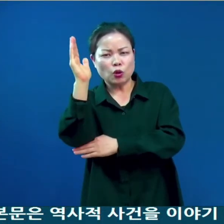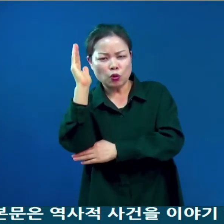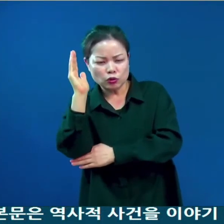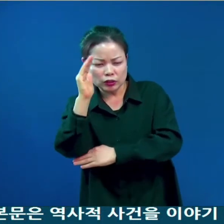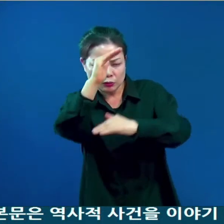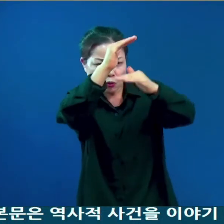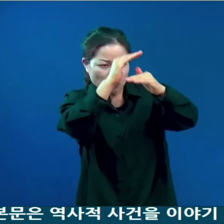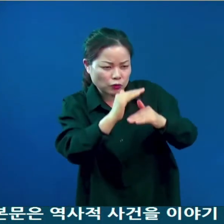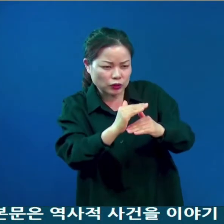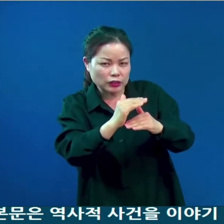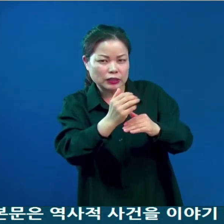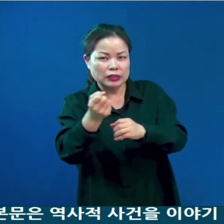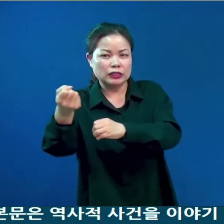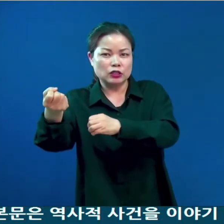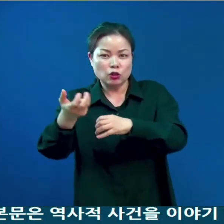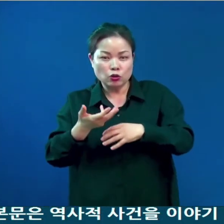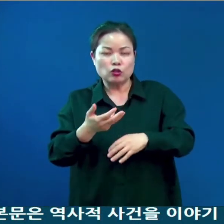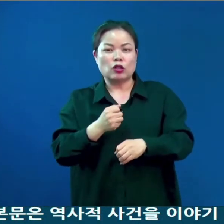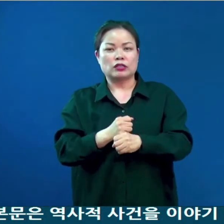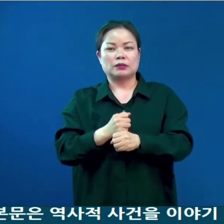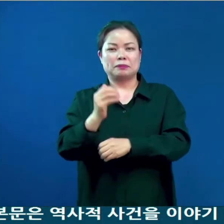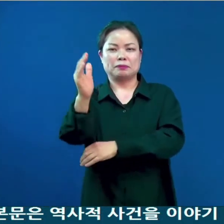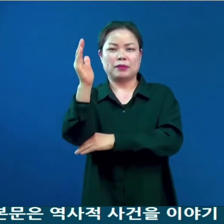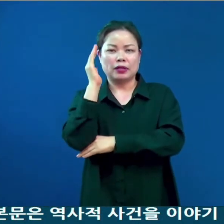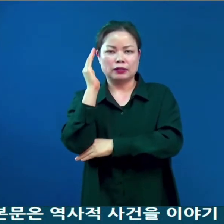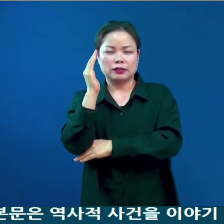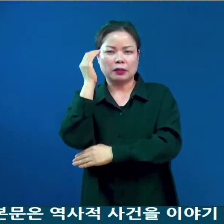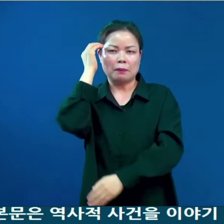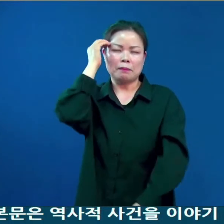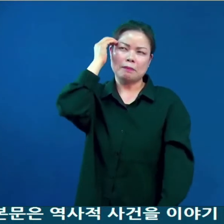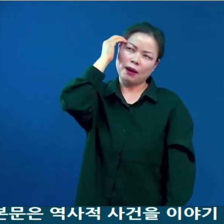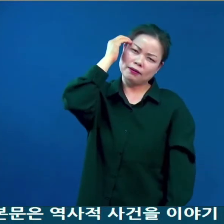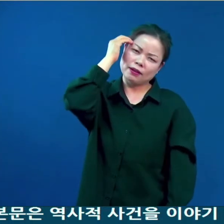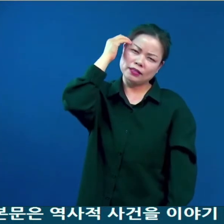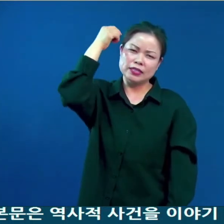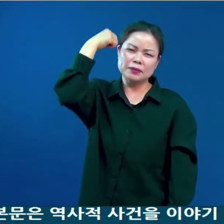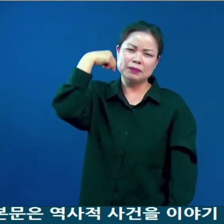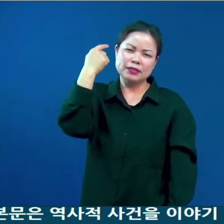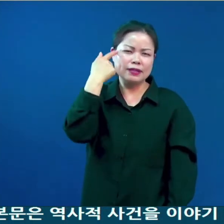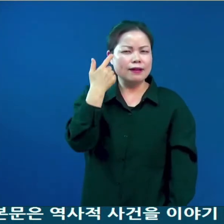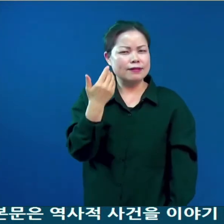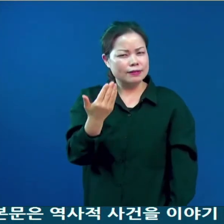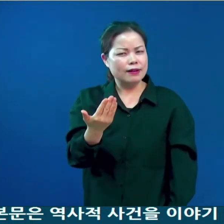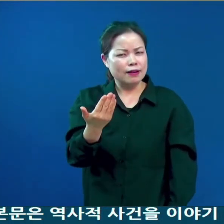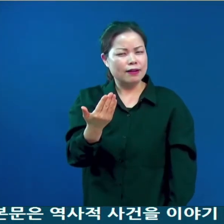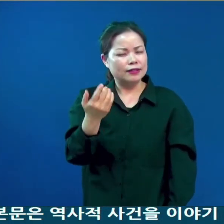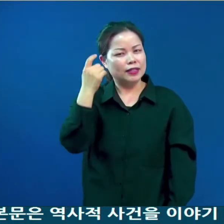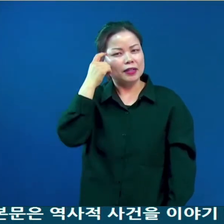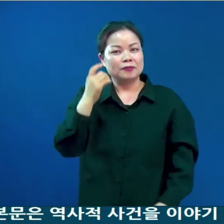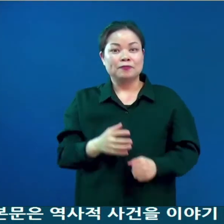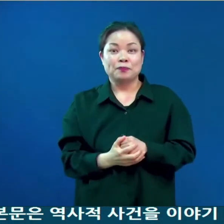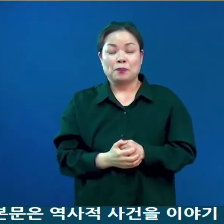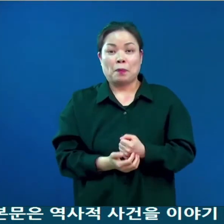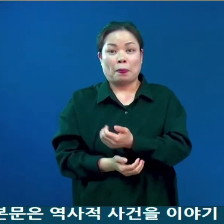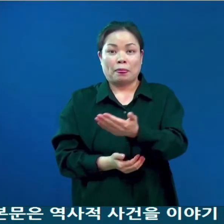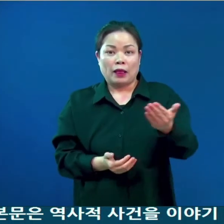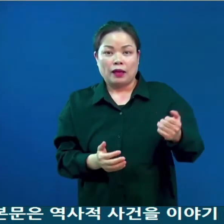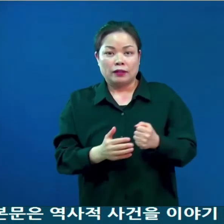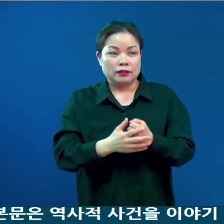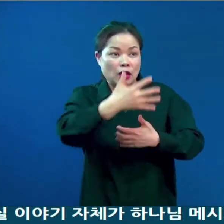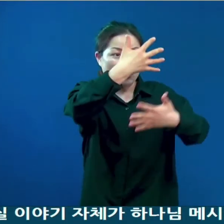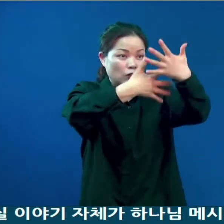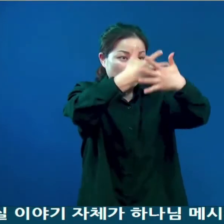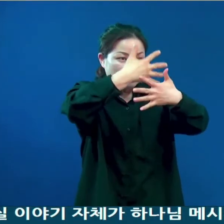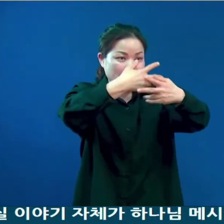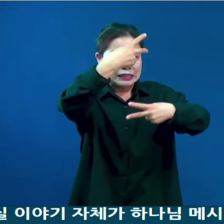이 본문이 전달하고자 하는 메시지에 방해가 되지 않을까라는 생각이 들기 때문입니다. 사실 여러분 영화나